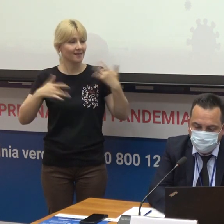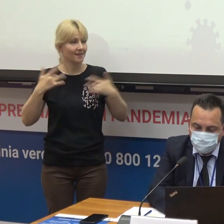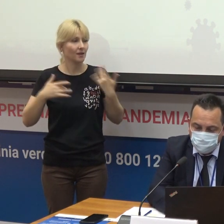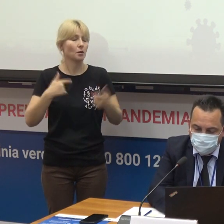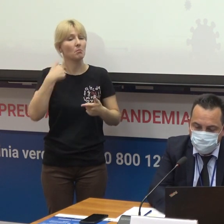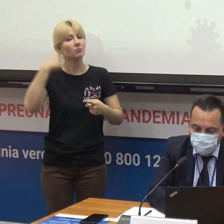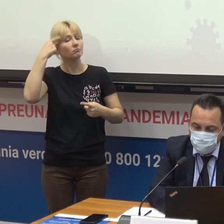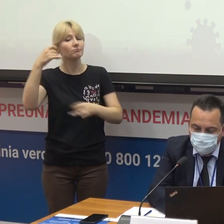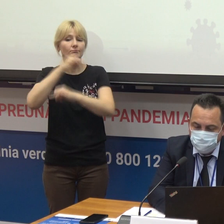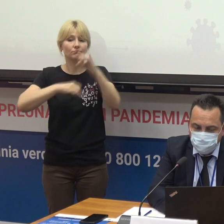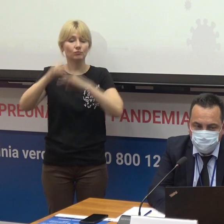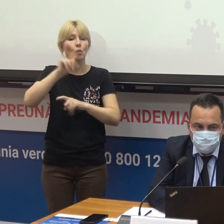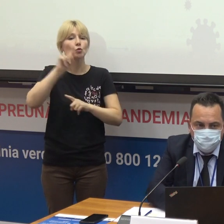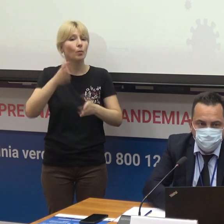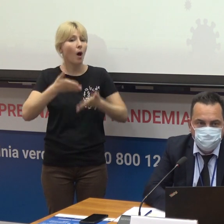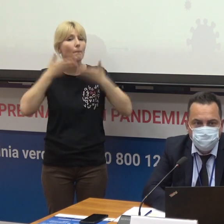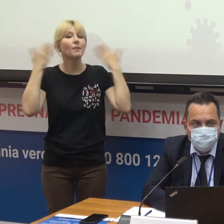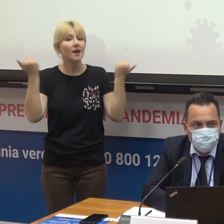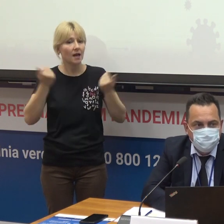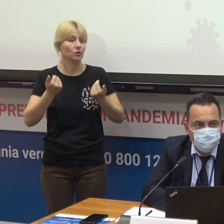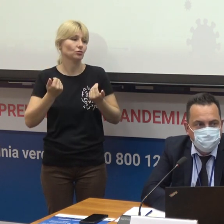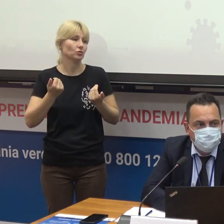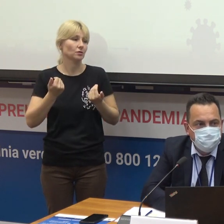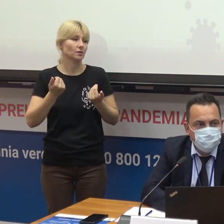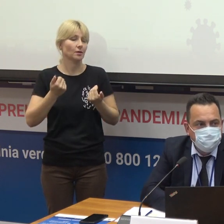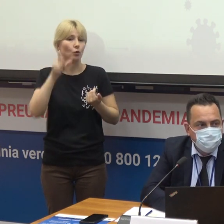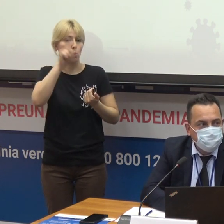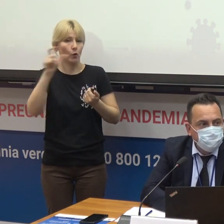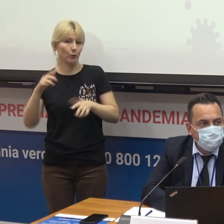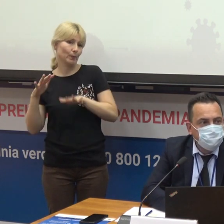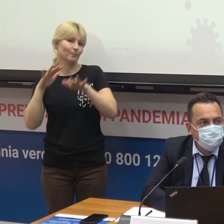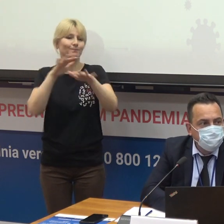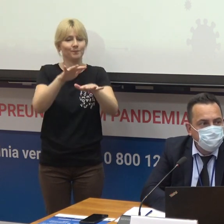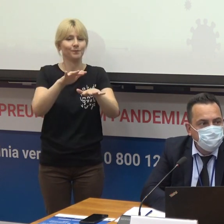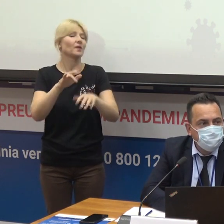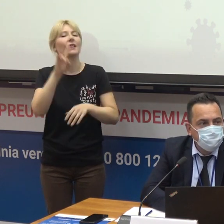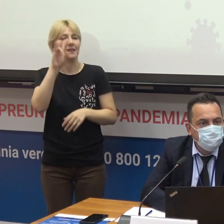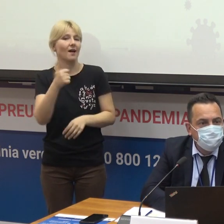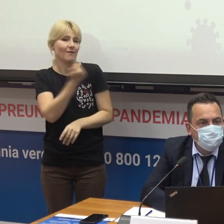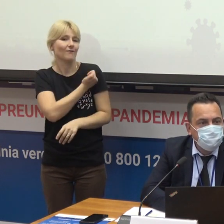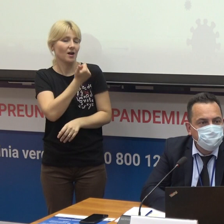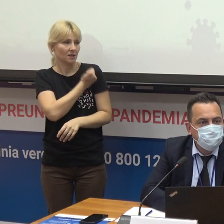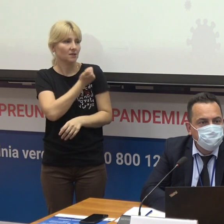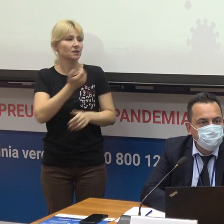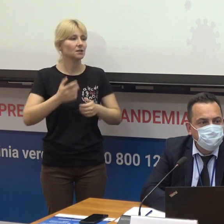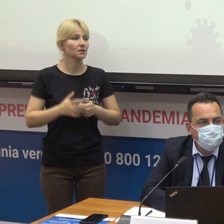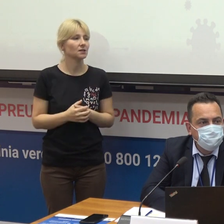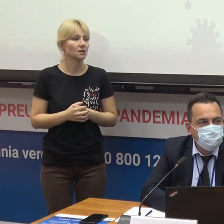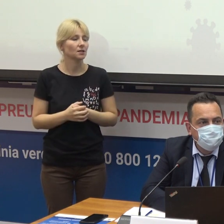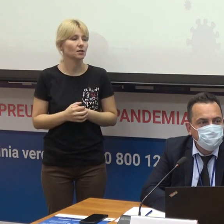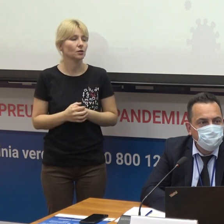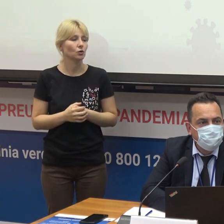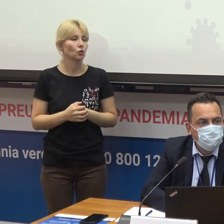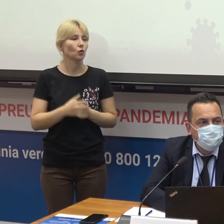suntem în discuție într-adevăr să facilităm un anumit număr de populație pentru a